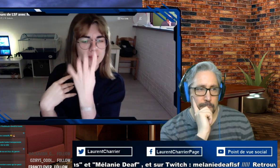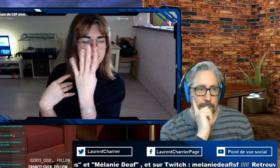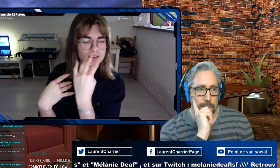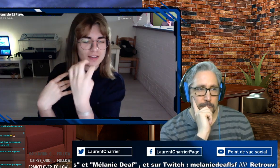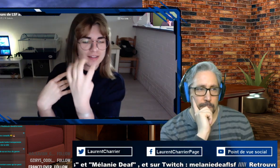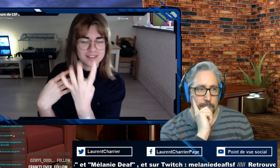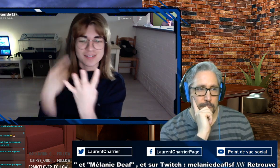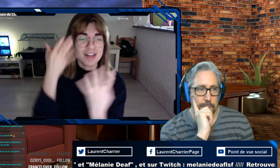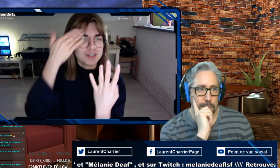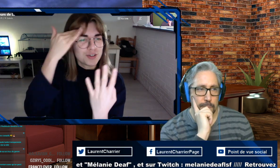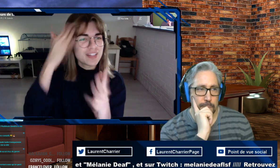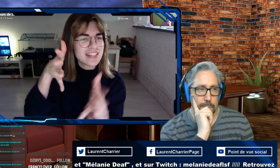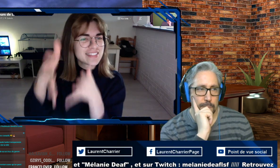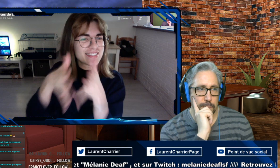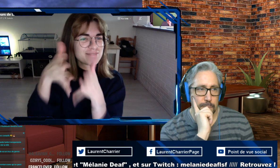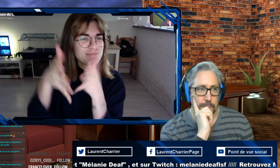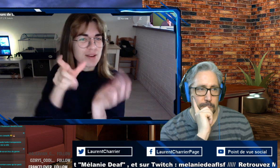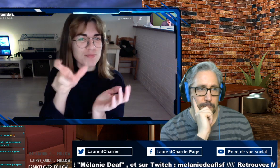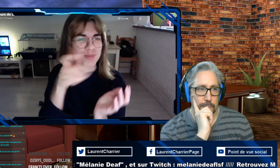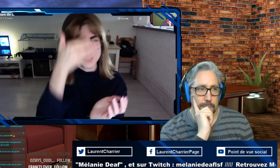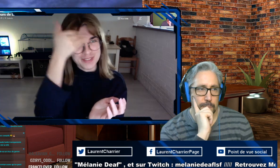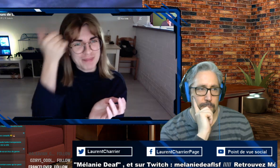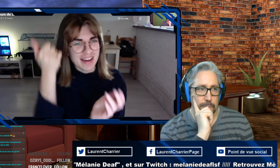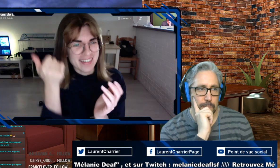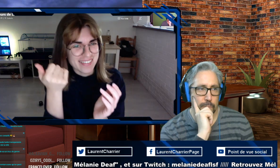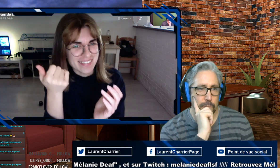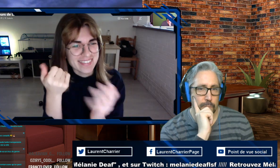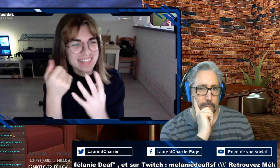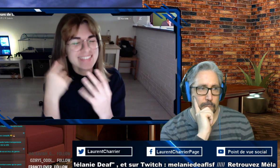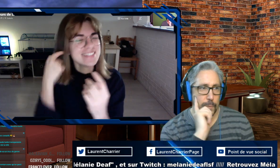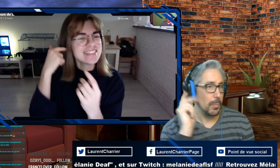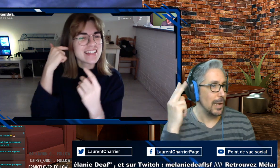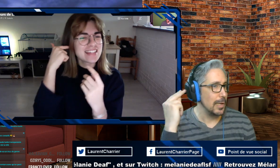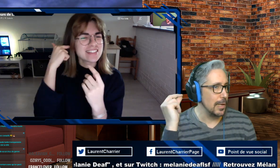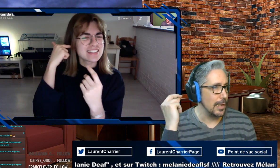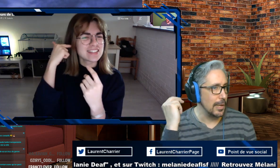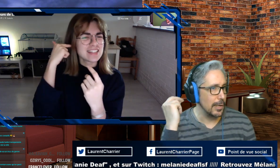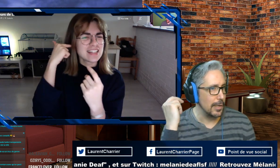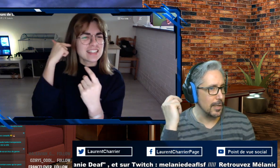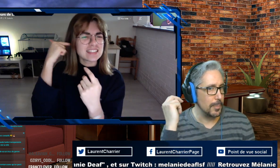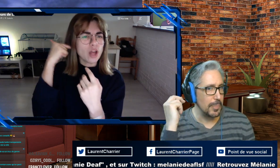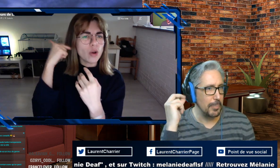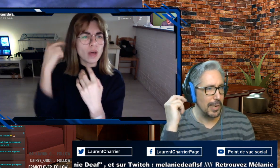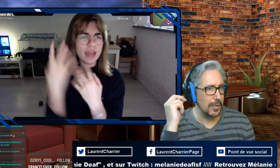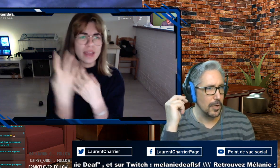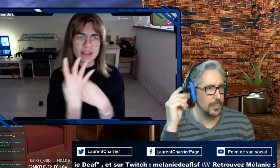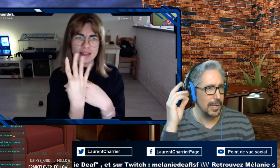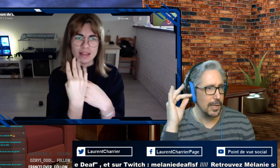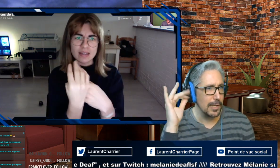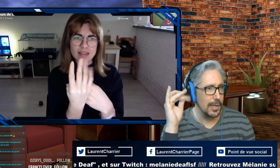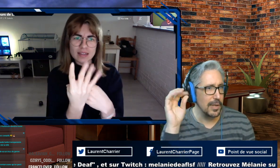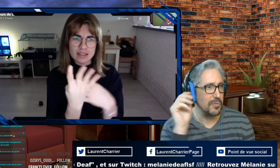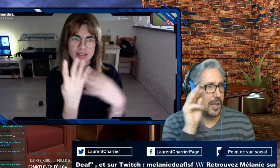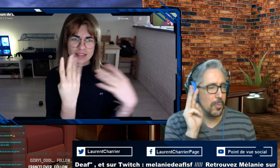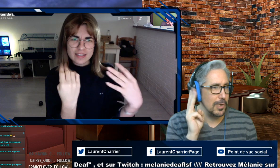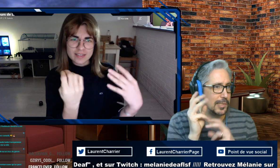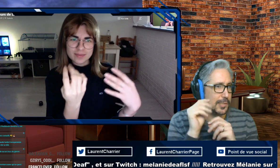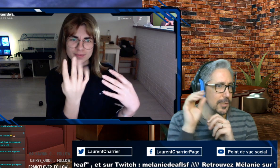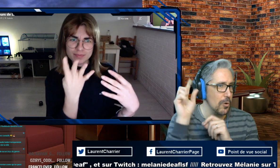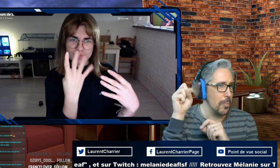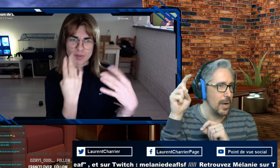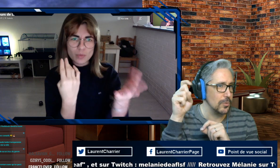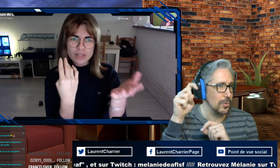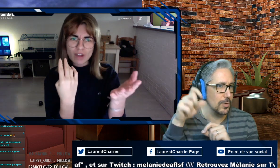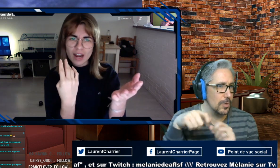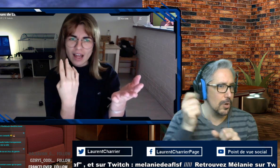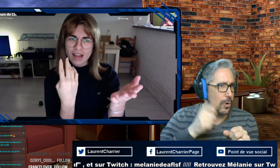les. Je connais les signes, mais le mot, je sais pas. Bah Et. les bah, pas les Ouais. cordes mais les filaments, les